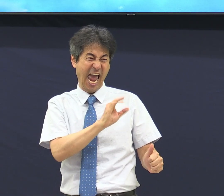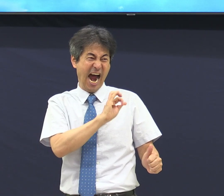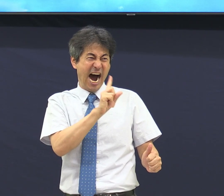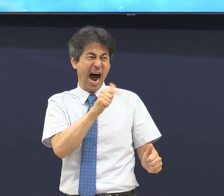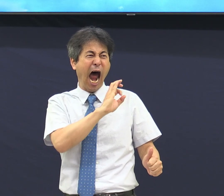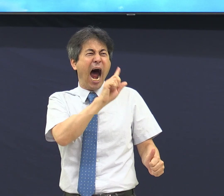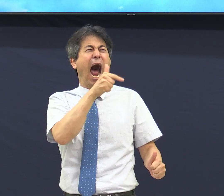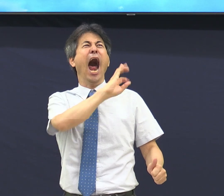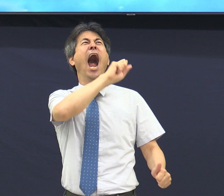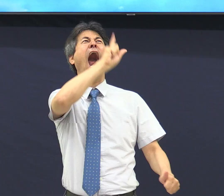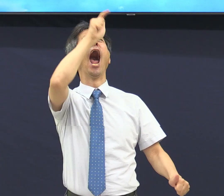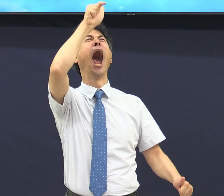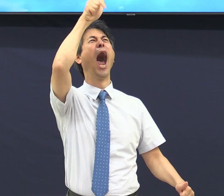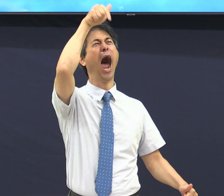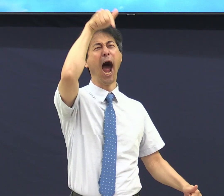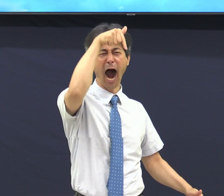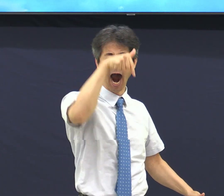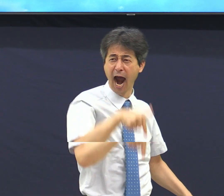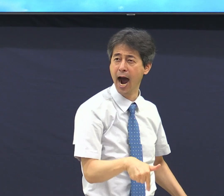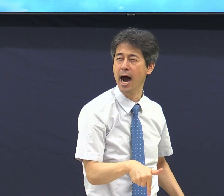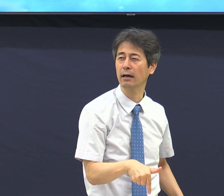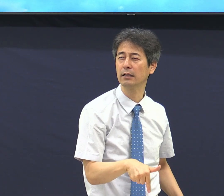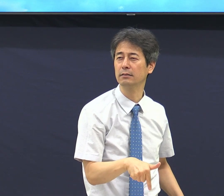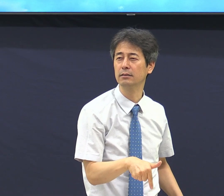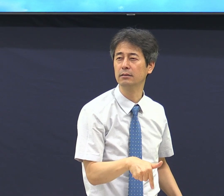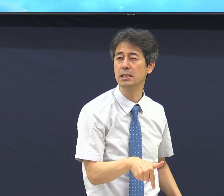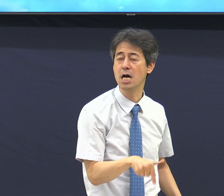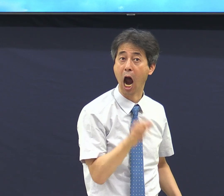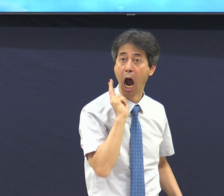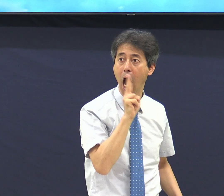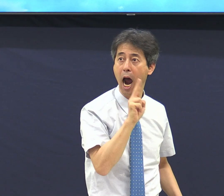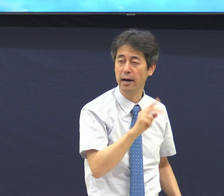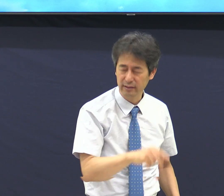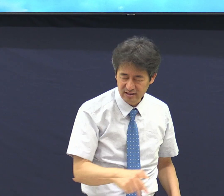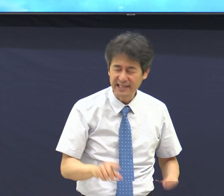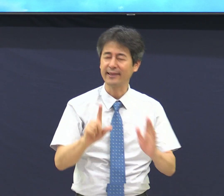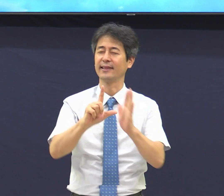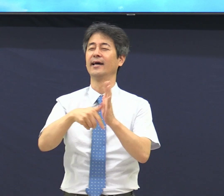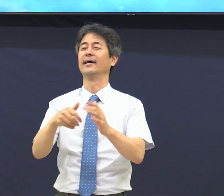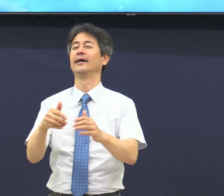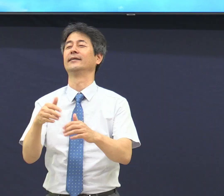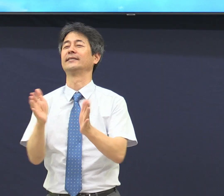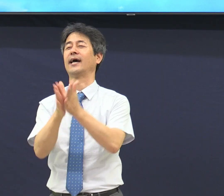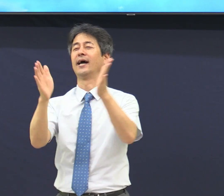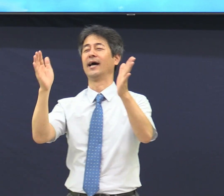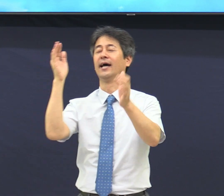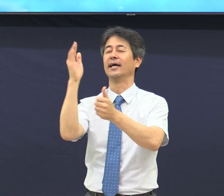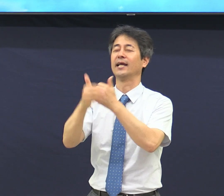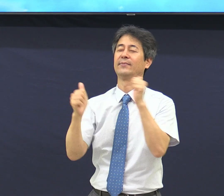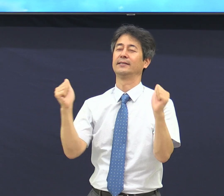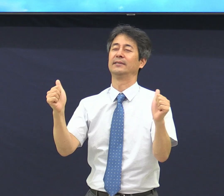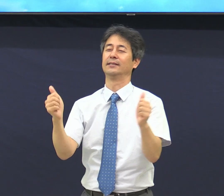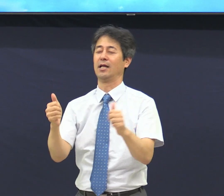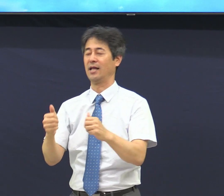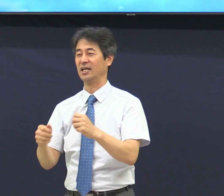악함을 더하게, 하만의 악을 더욱더 강하게 하셔서 때가 되었을